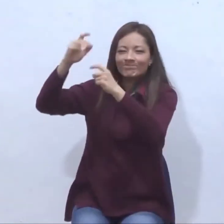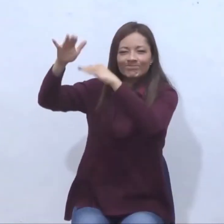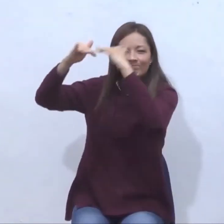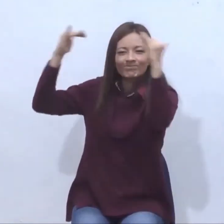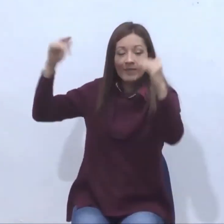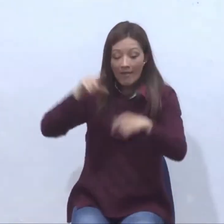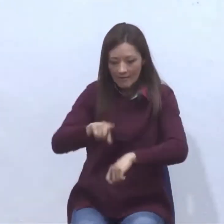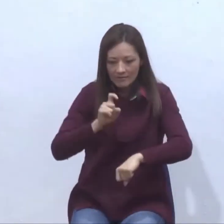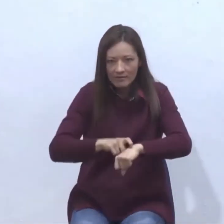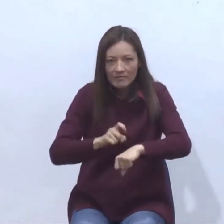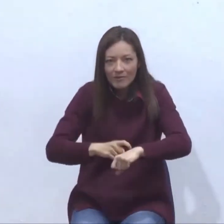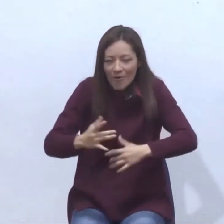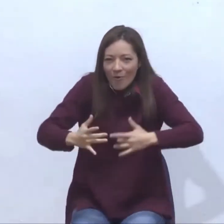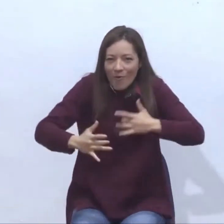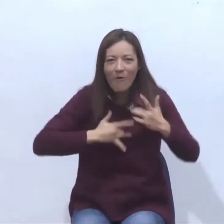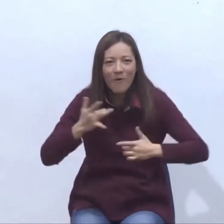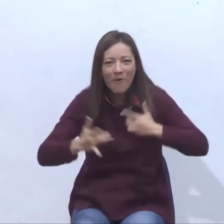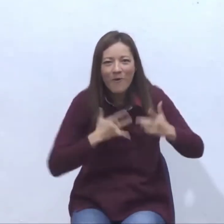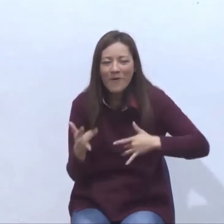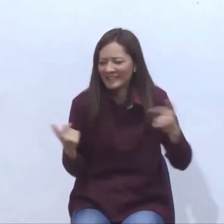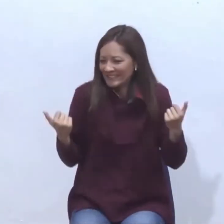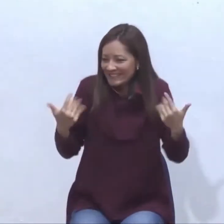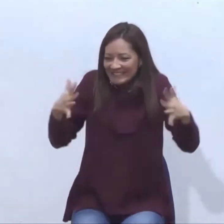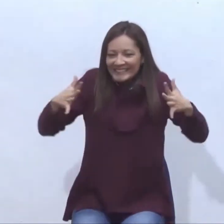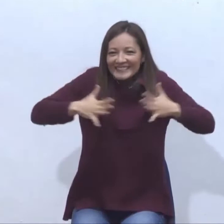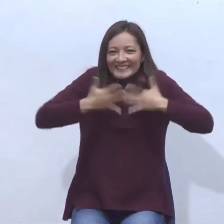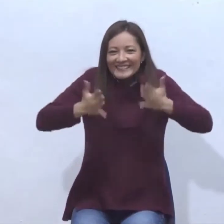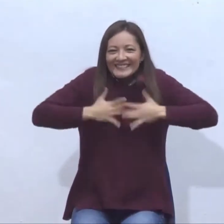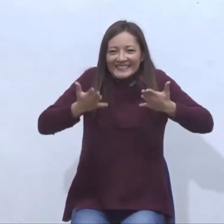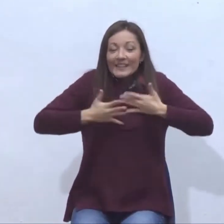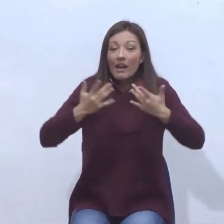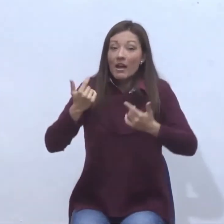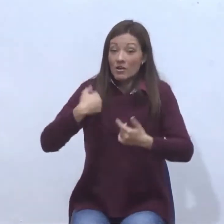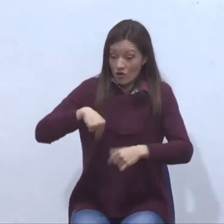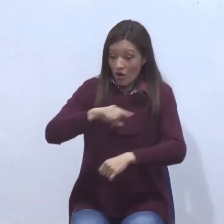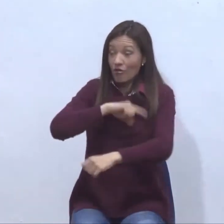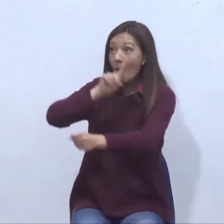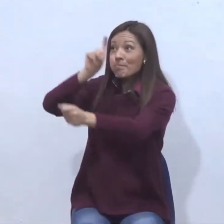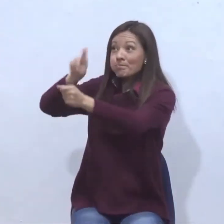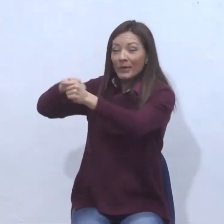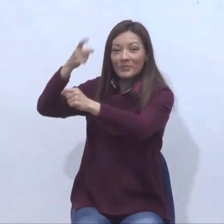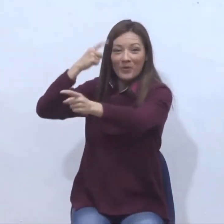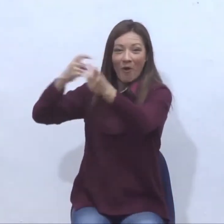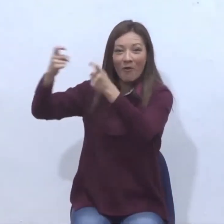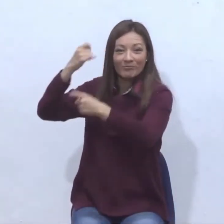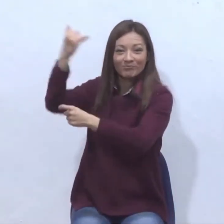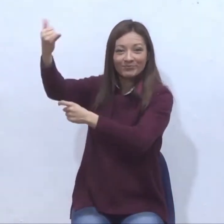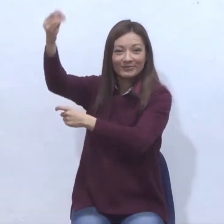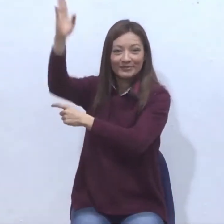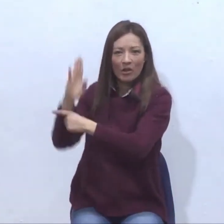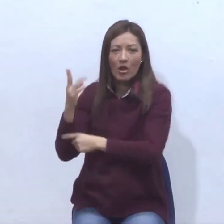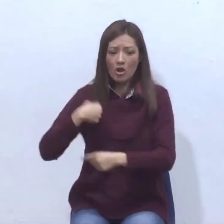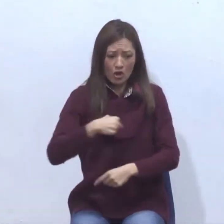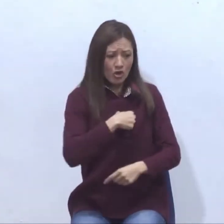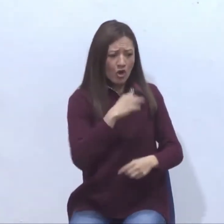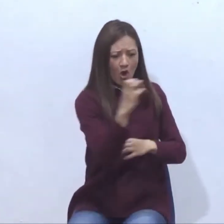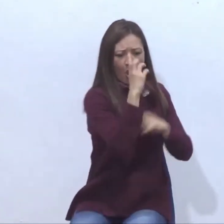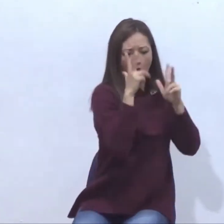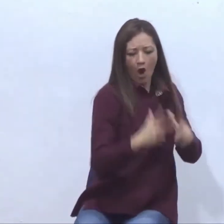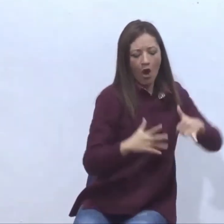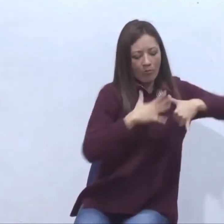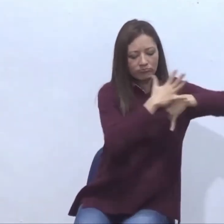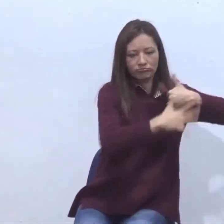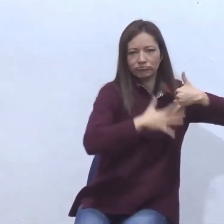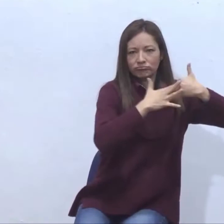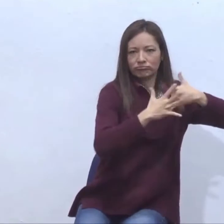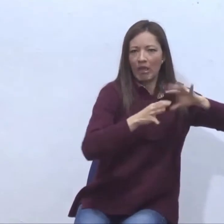que este momento es un momento de gozo, de alegría. Nuestra ciudadanía realmente no es colombiana, nuestra ciudadanía lleva por sello